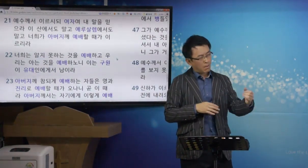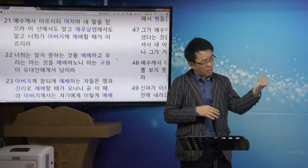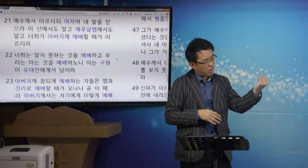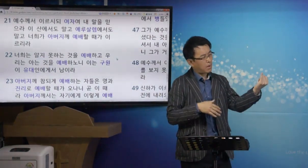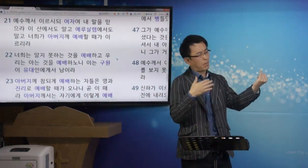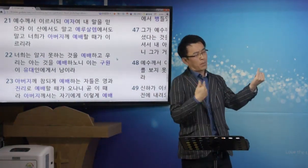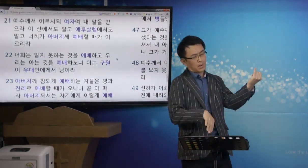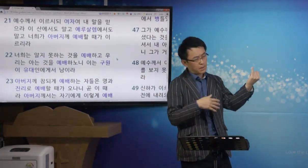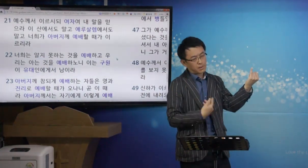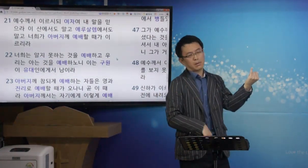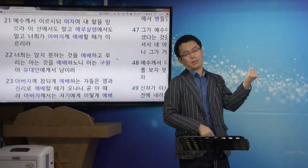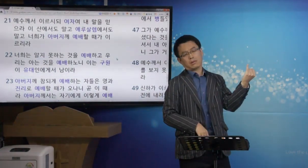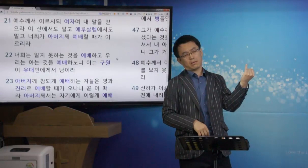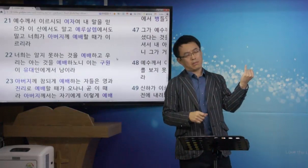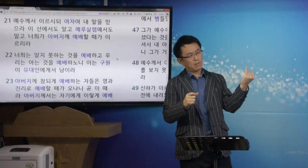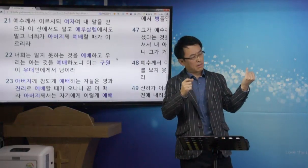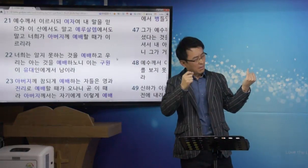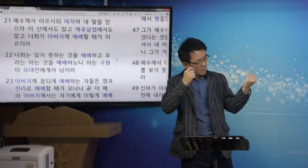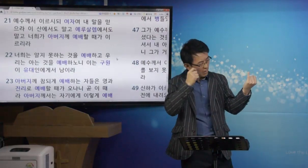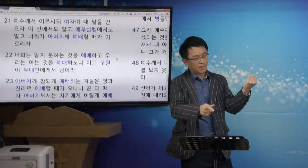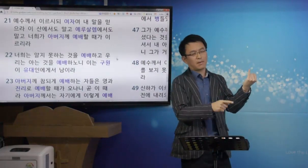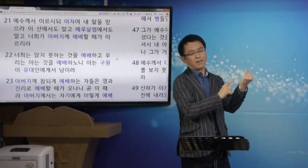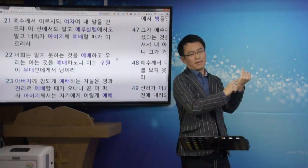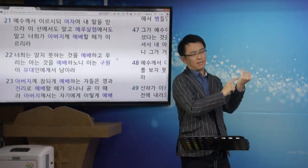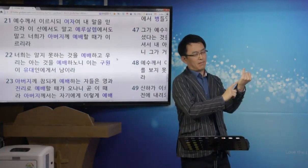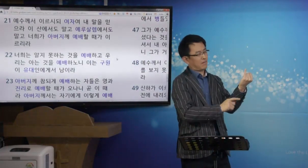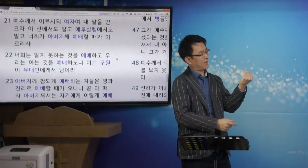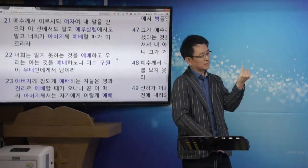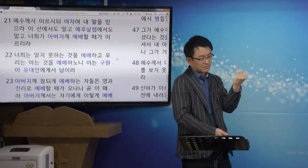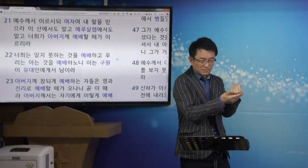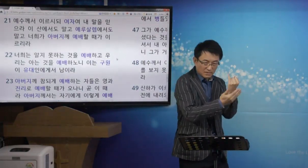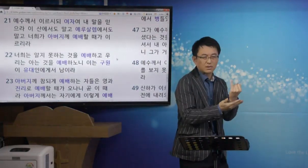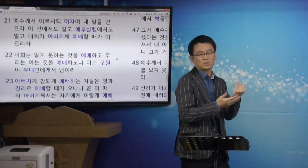그 여인의 믿음을 보고 기뻐하시는 거죠. 그것을 보고 참 위대한 여인이구나